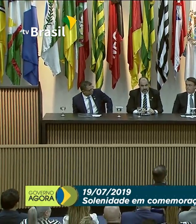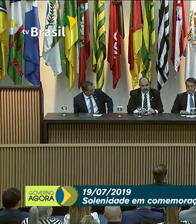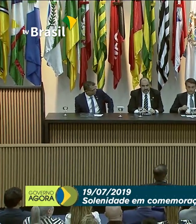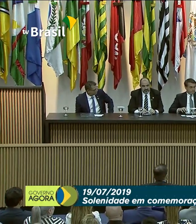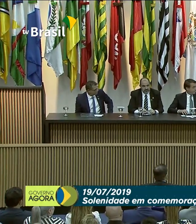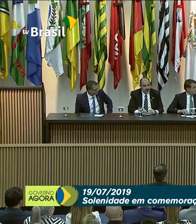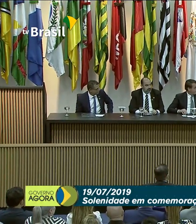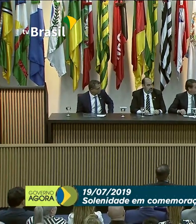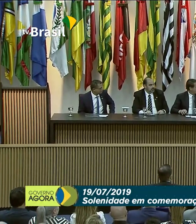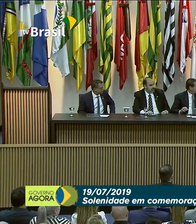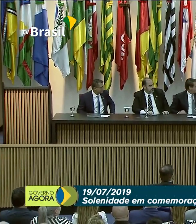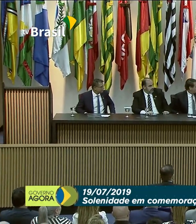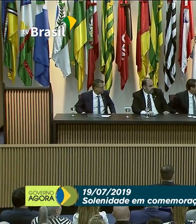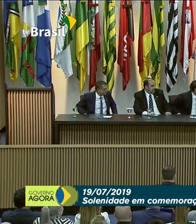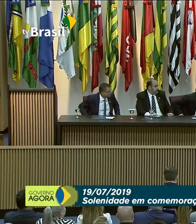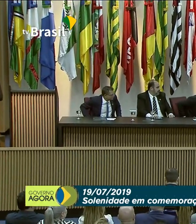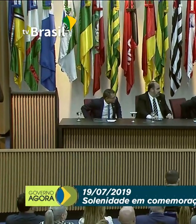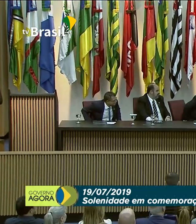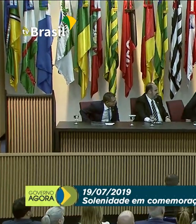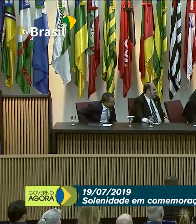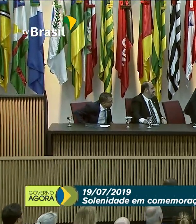da República, Jair Bolsonaro.